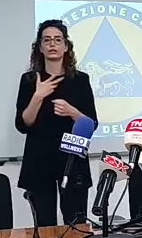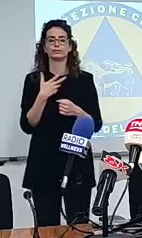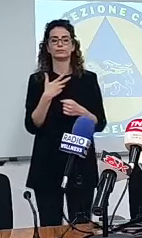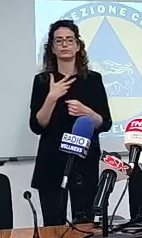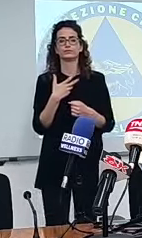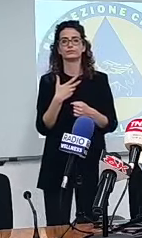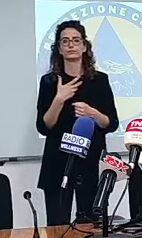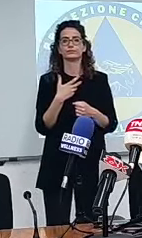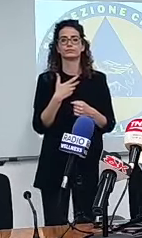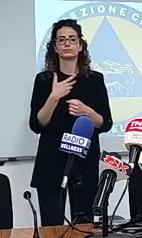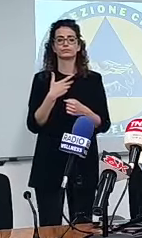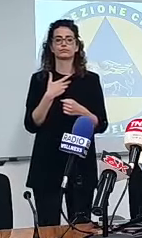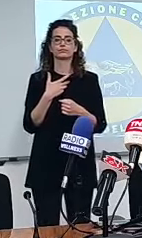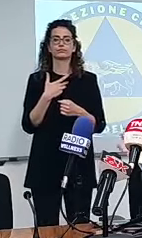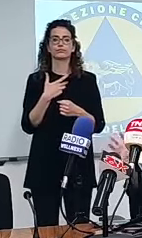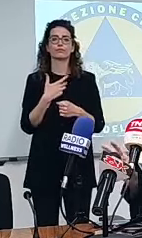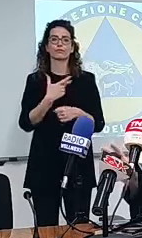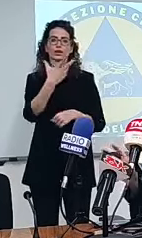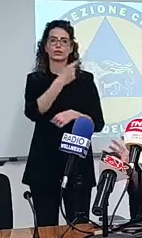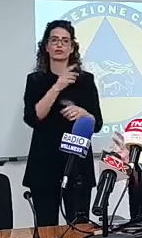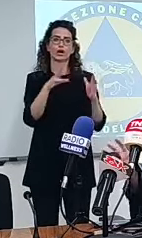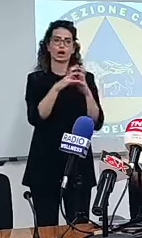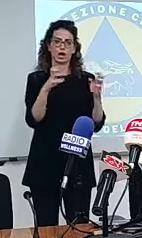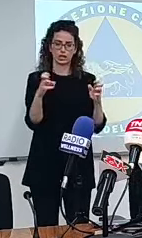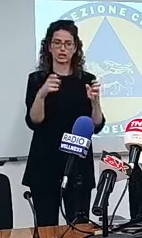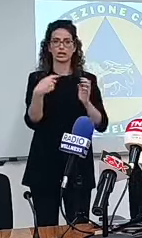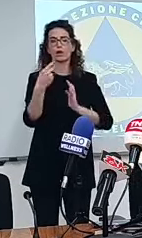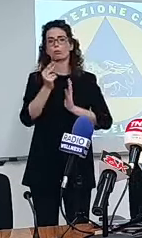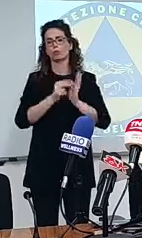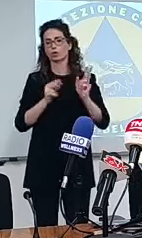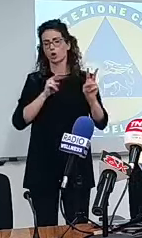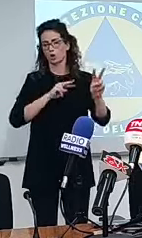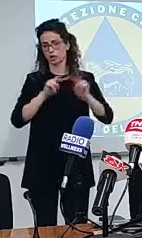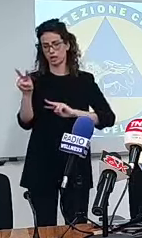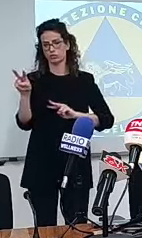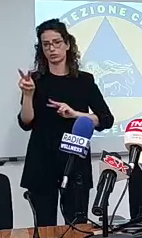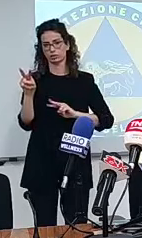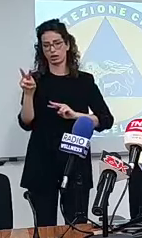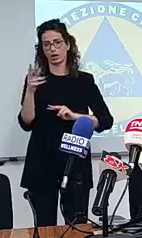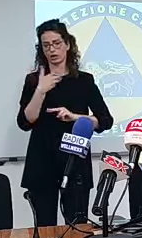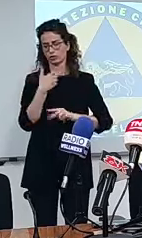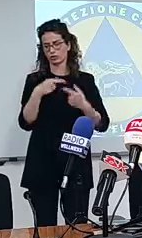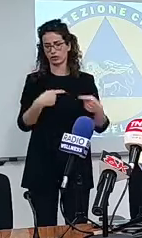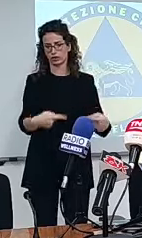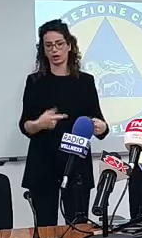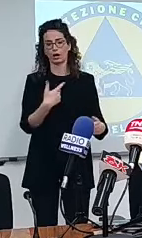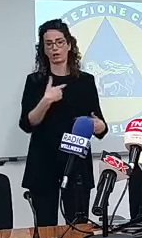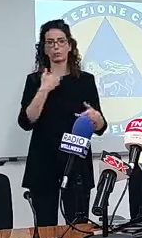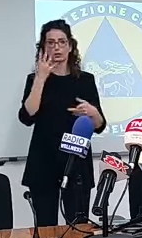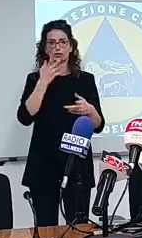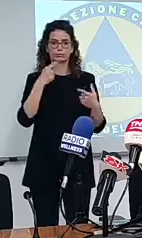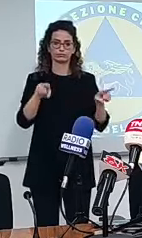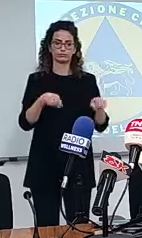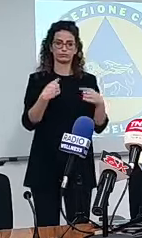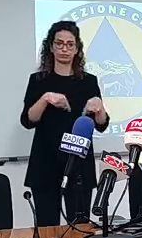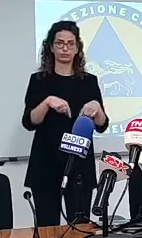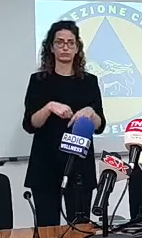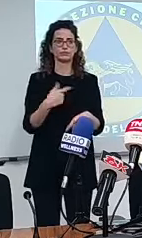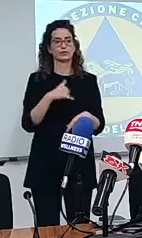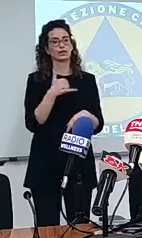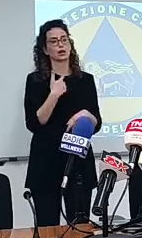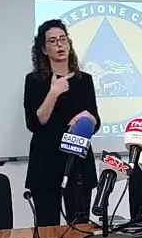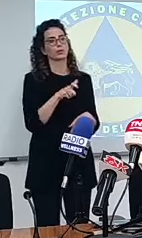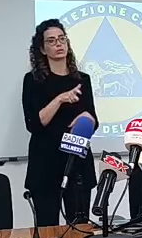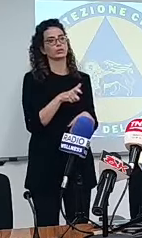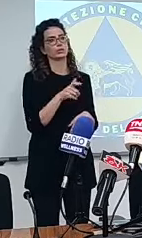il discorso delle vaccinazioni nelle aziende da protocollo nazionale eccetera, quindi anche con loro faremo un ragionamento anche su questo insomma. No, perché mi